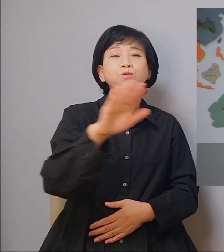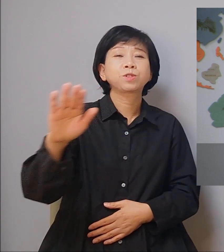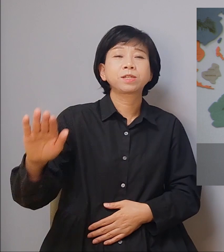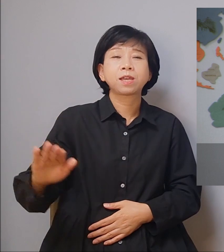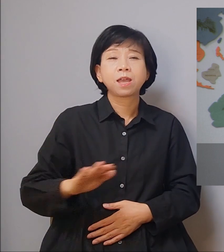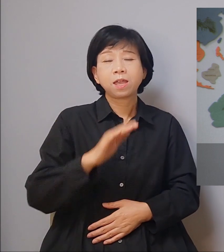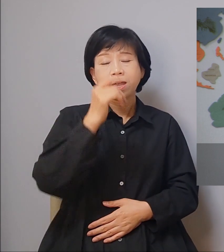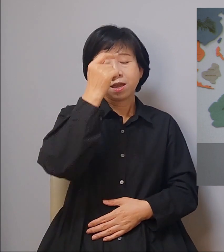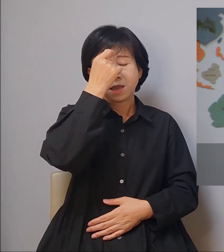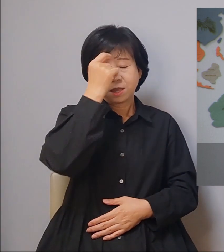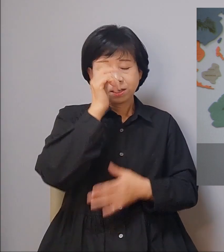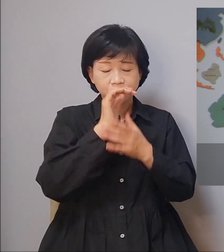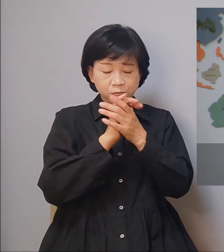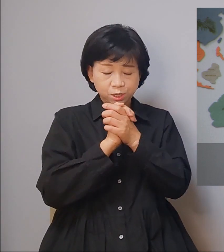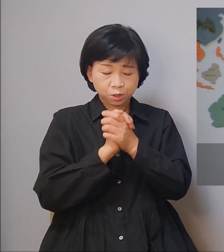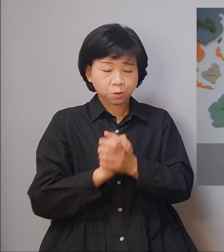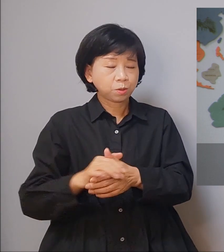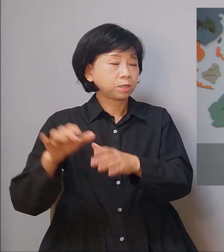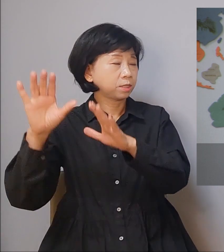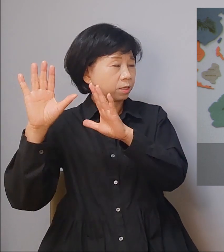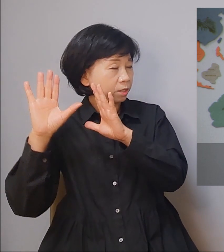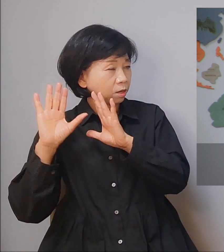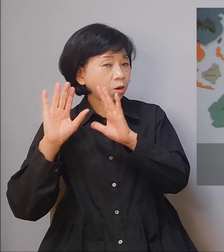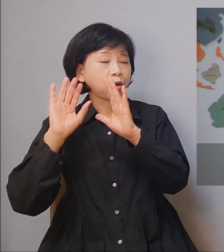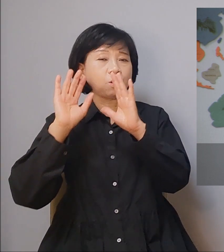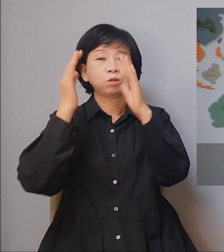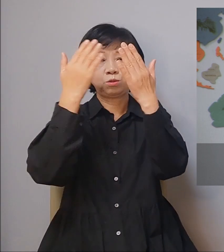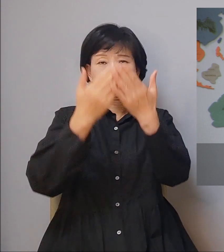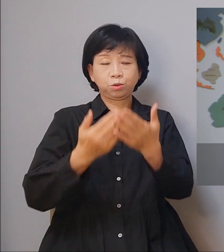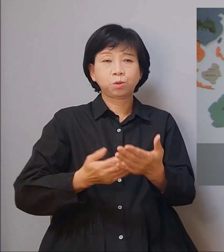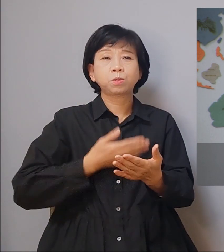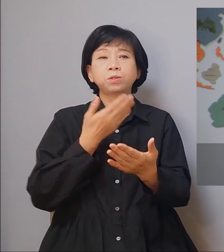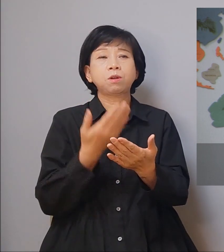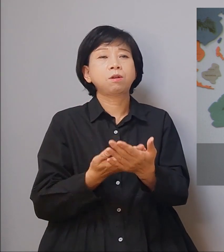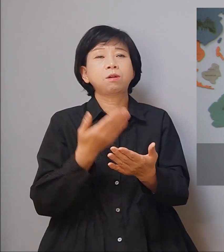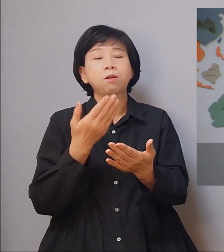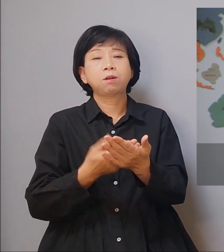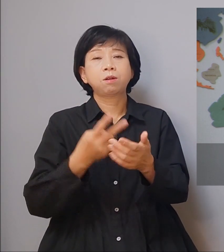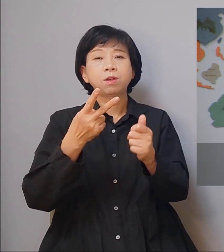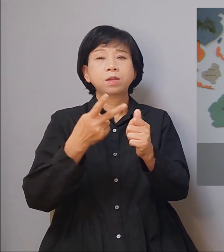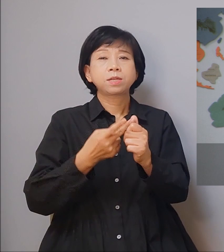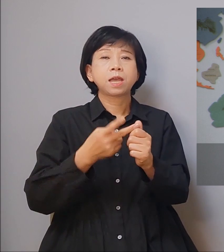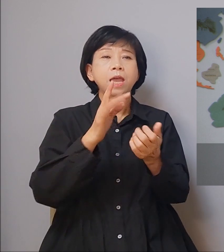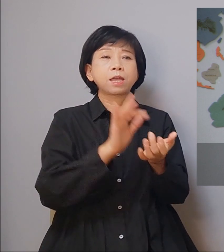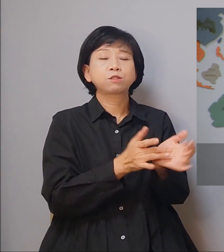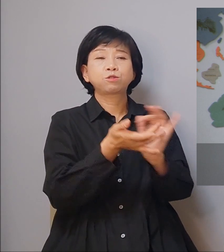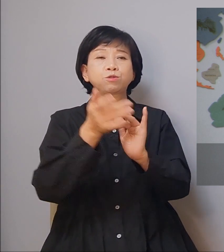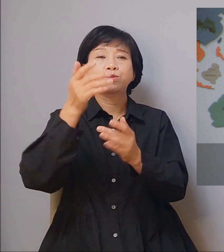간구하는 우리의 기도를 들어주소서.